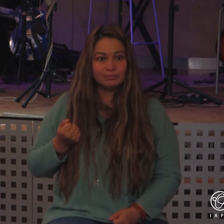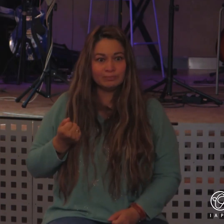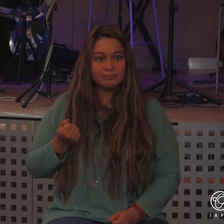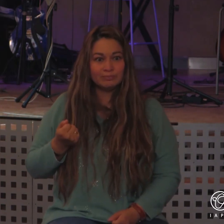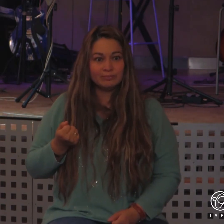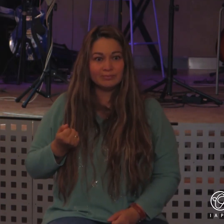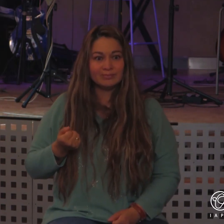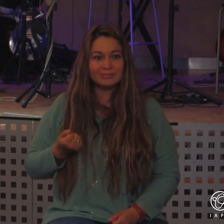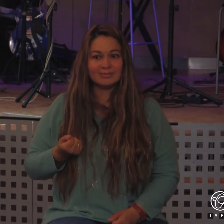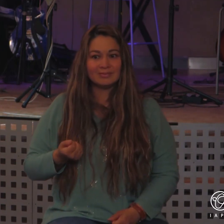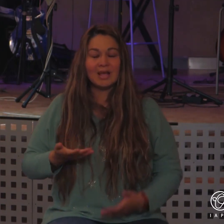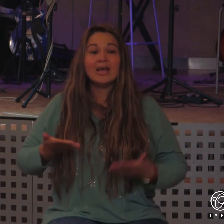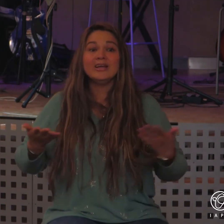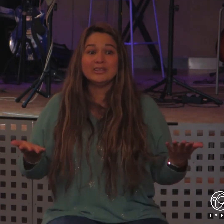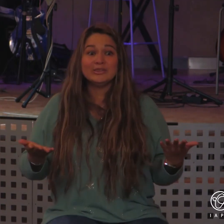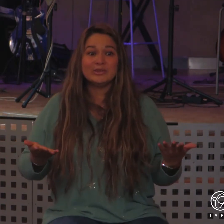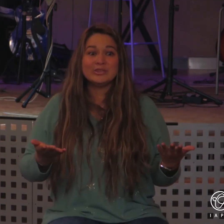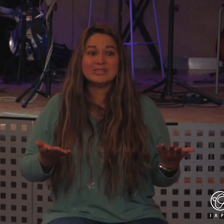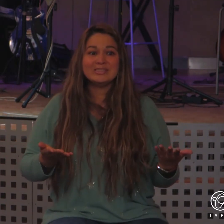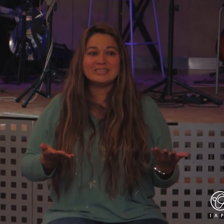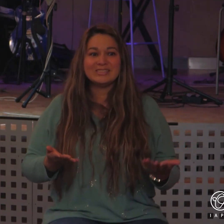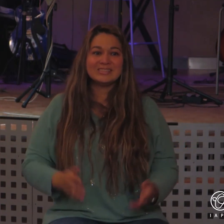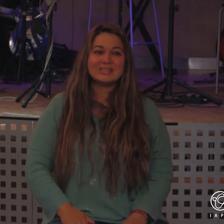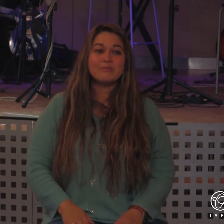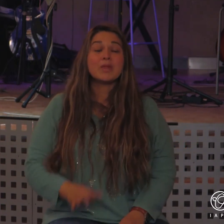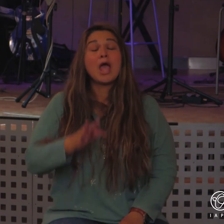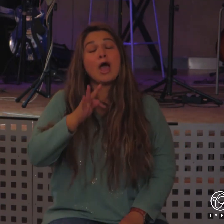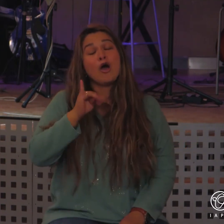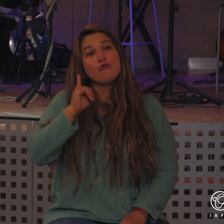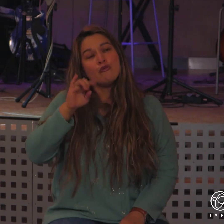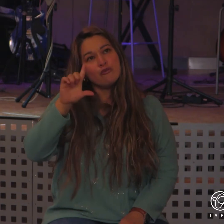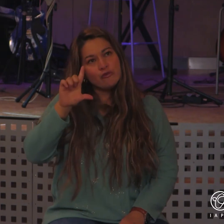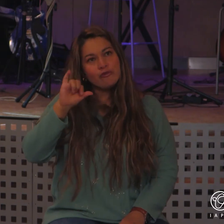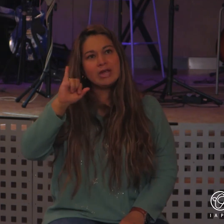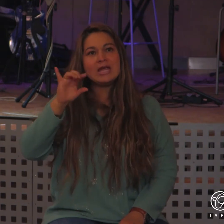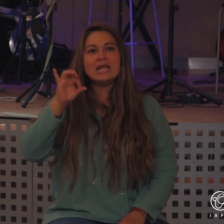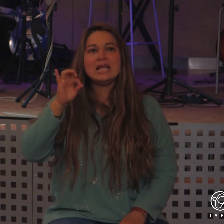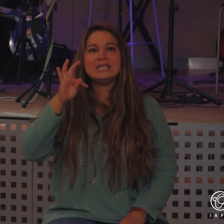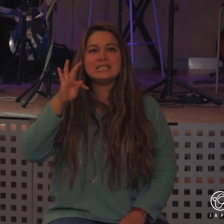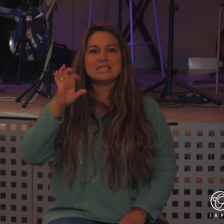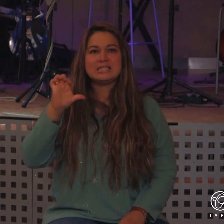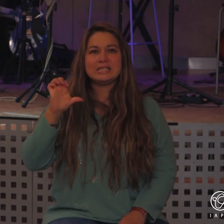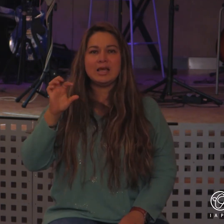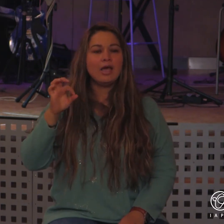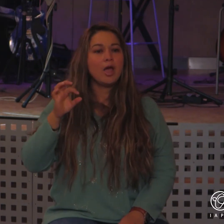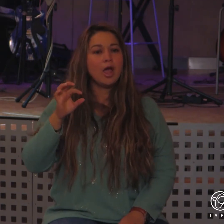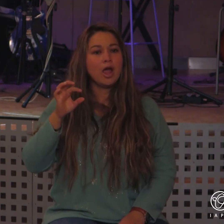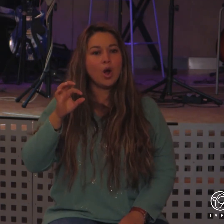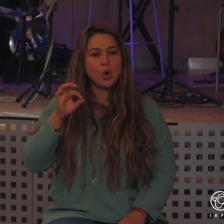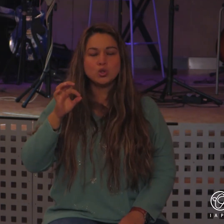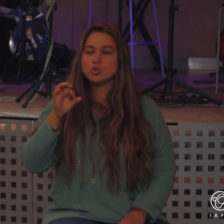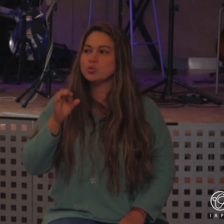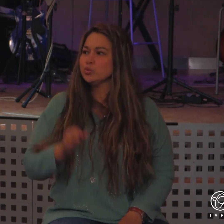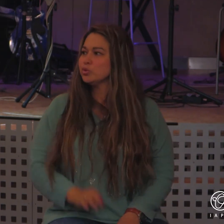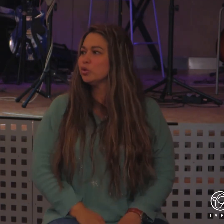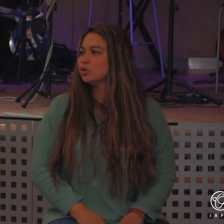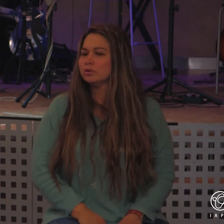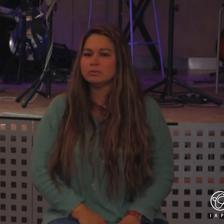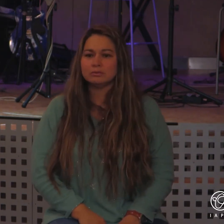estos filisteos? La palabra filisteo, que tiene distintas traducciones, depende de dónde se mire, pero una que a